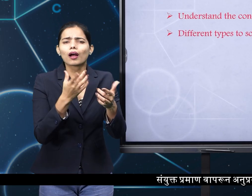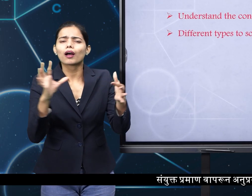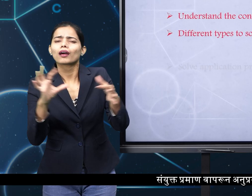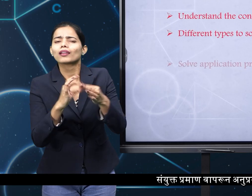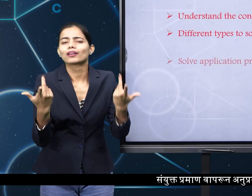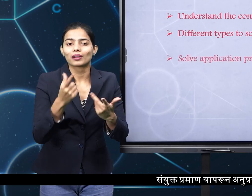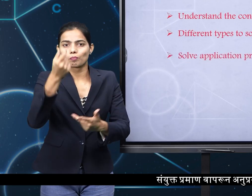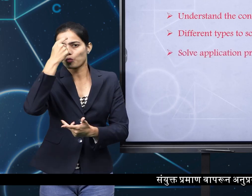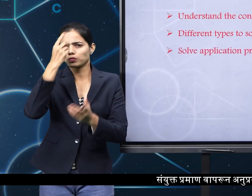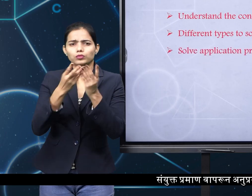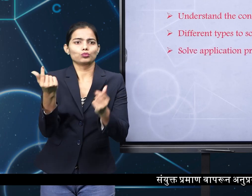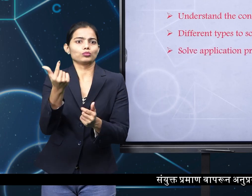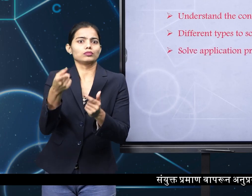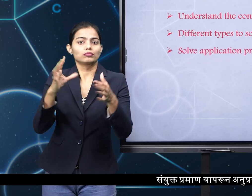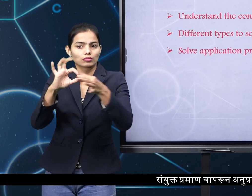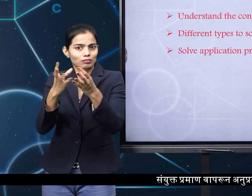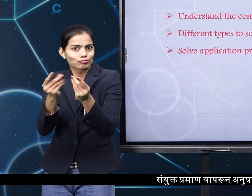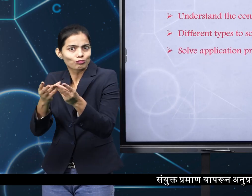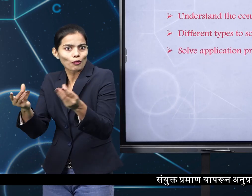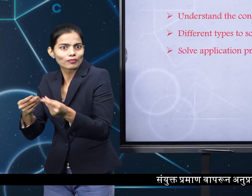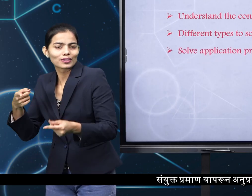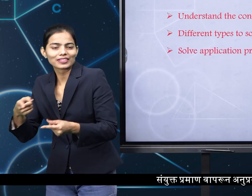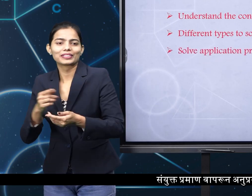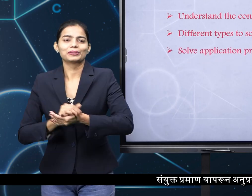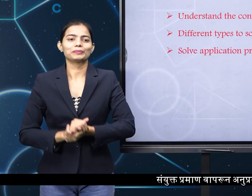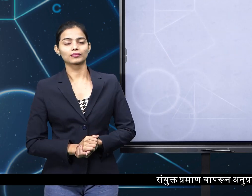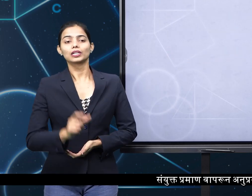संयुक्त प्रमाण वापरून अनुप्रयोग समस्या सोडवा.